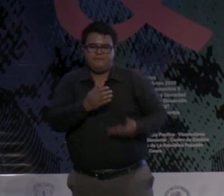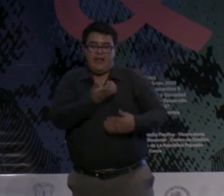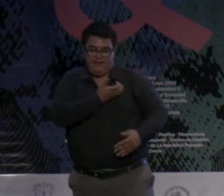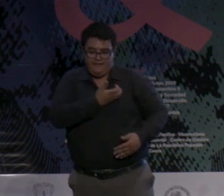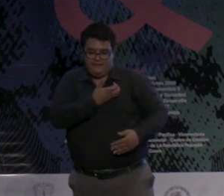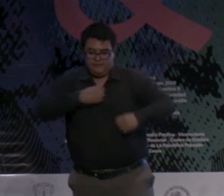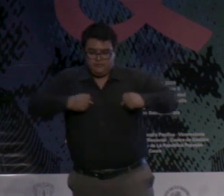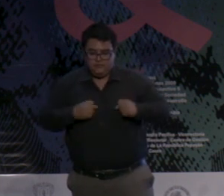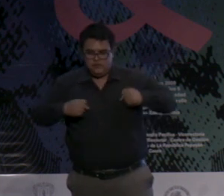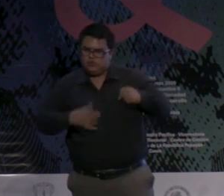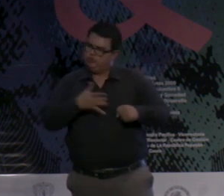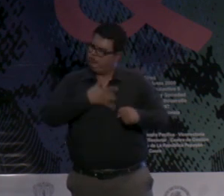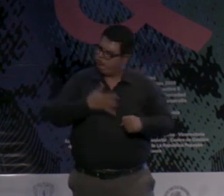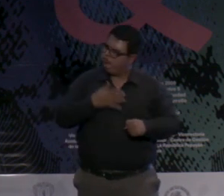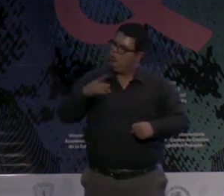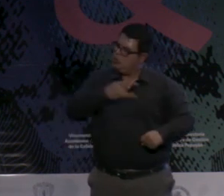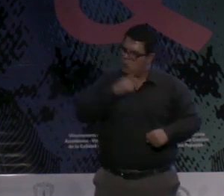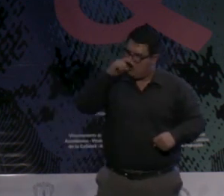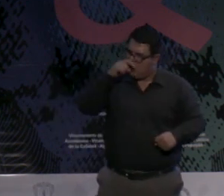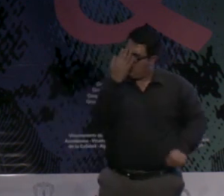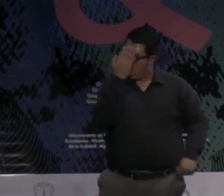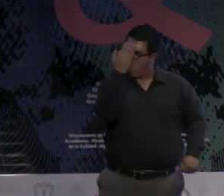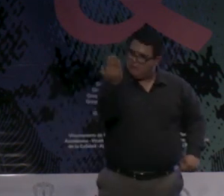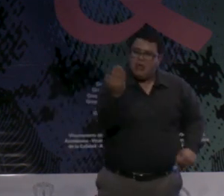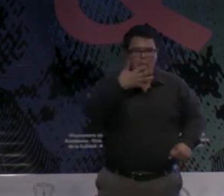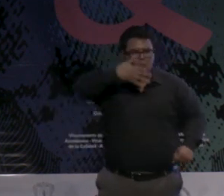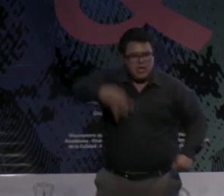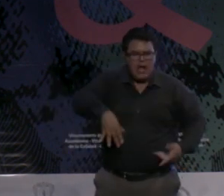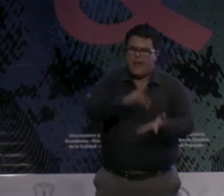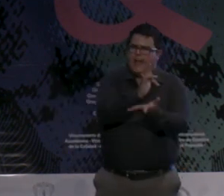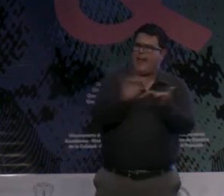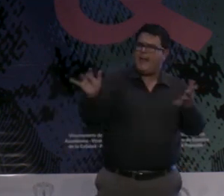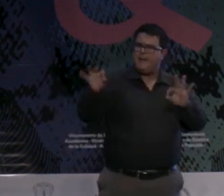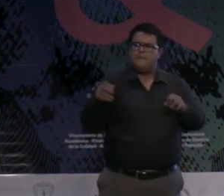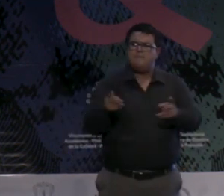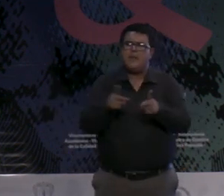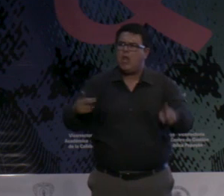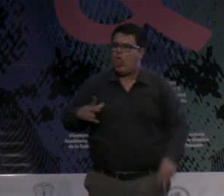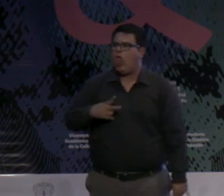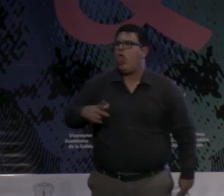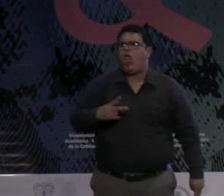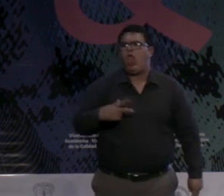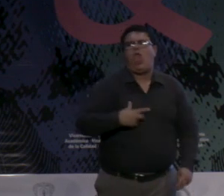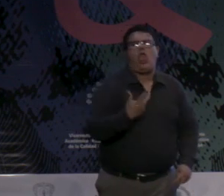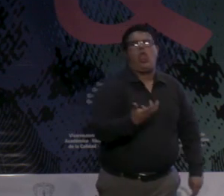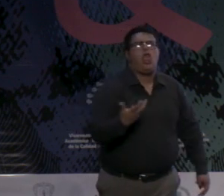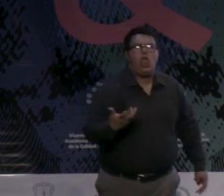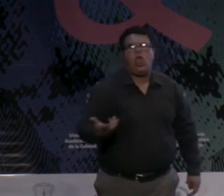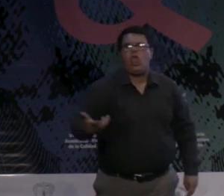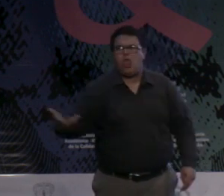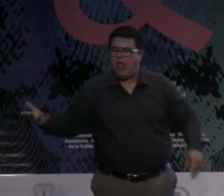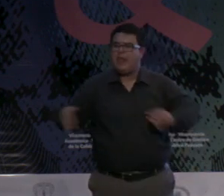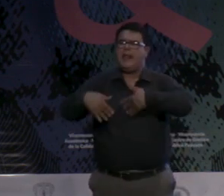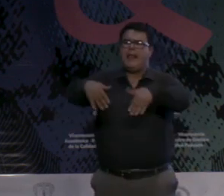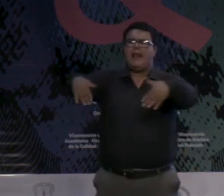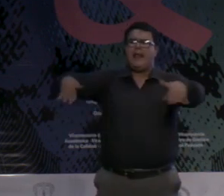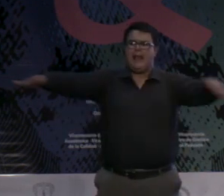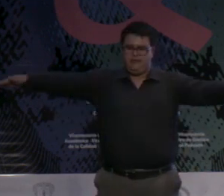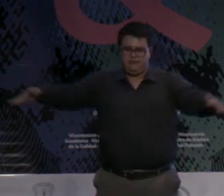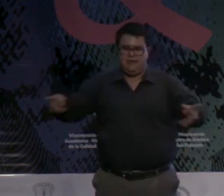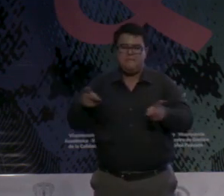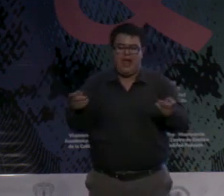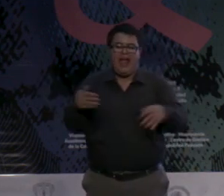Universidad Javeriana una gran cantidad de informalidad, vendedores ambulantes que en la llegada de la alcaldía de Enrique Peñalosa empezaron a ser duramente perseguidos, sobre todo